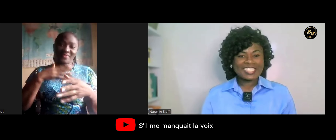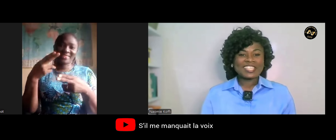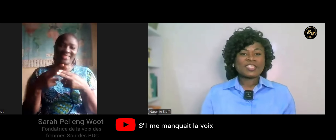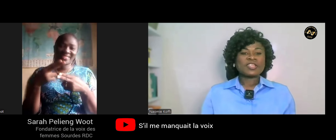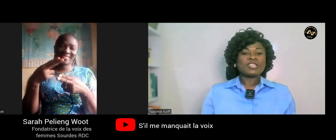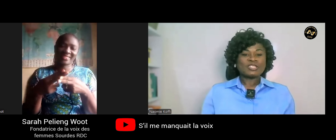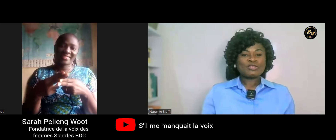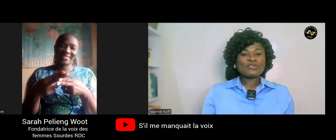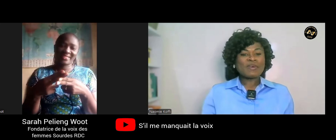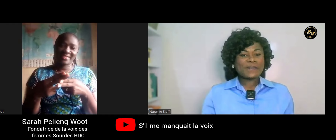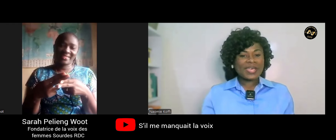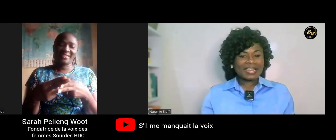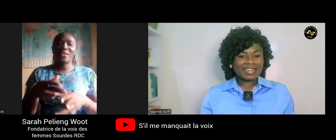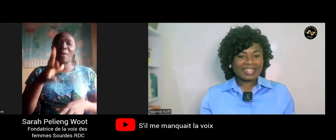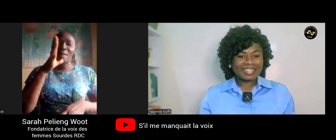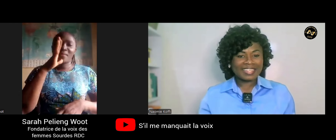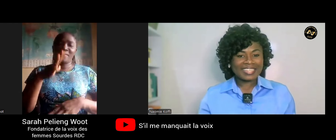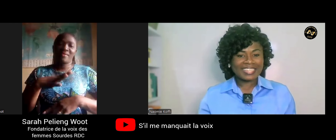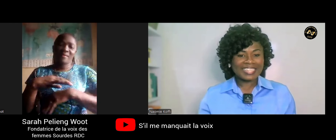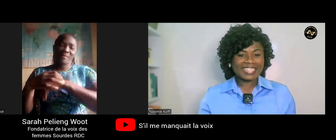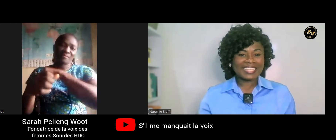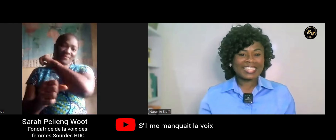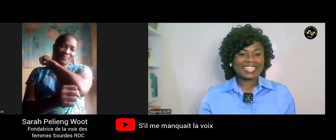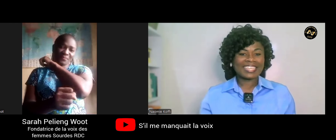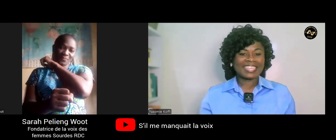Merci. Je m'appelle